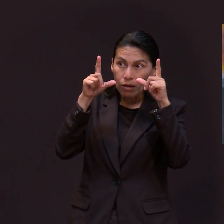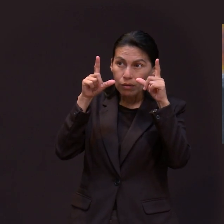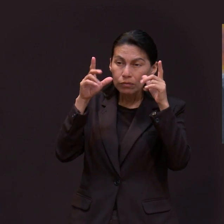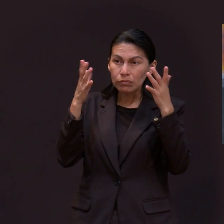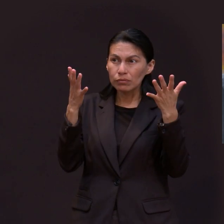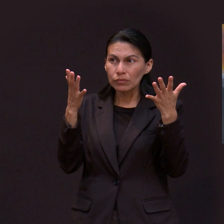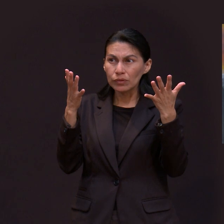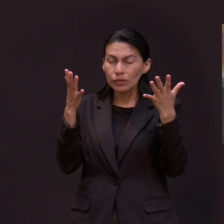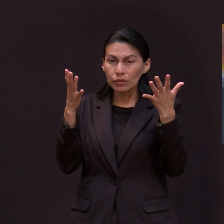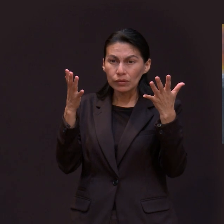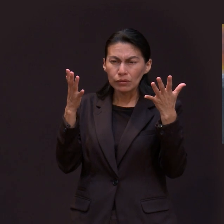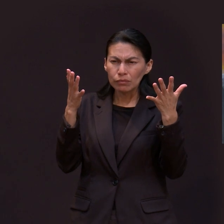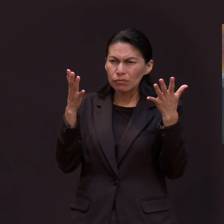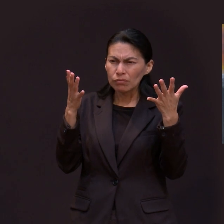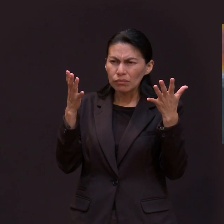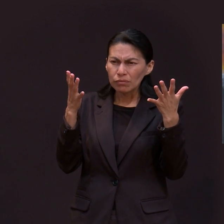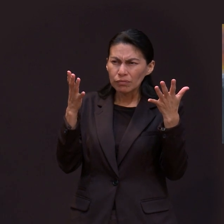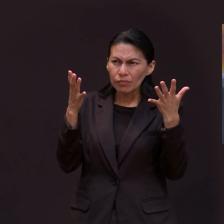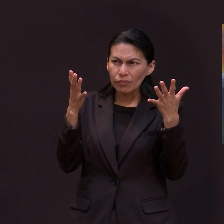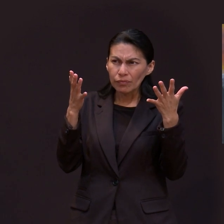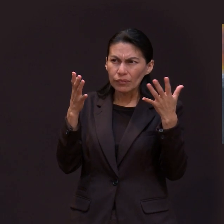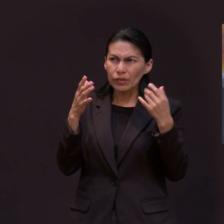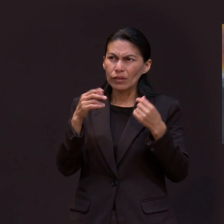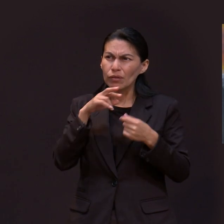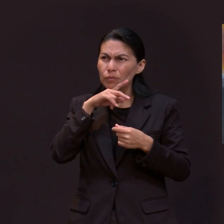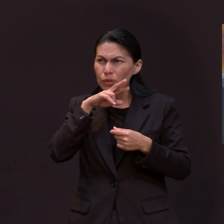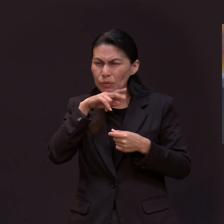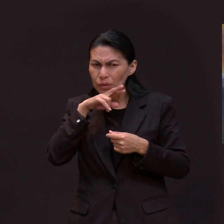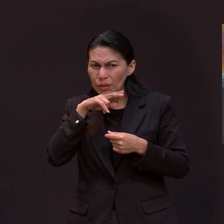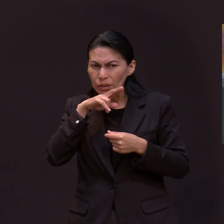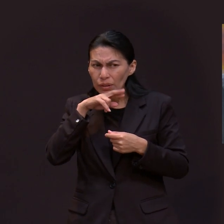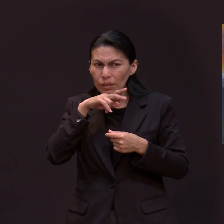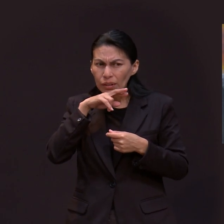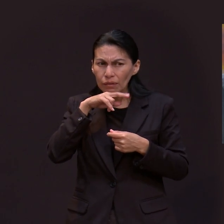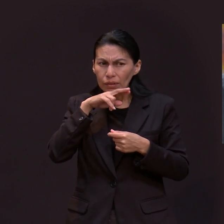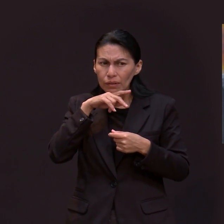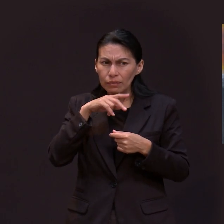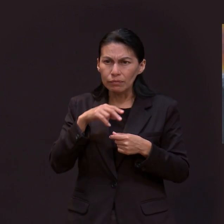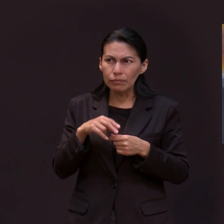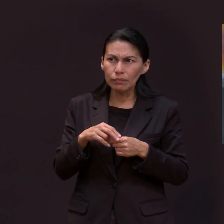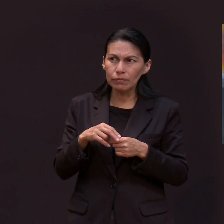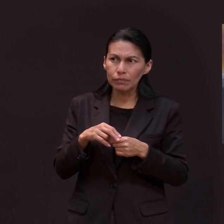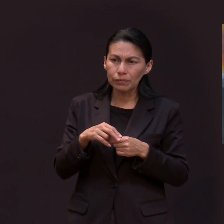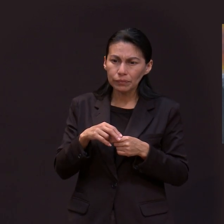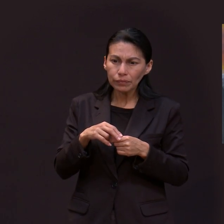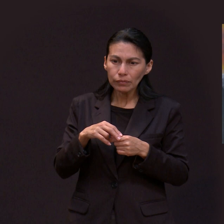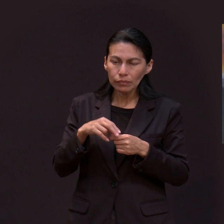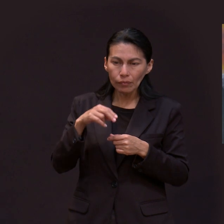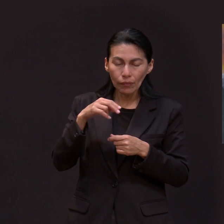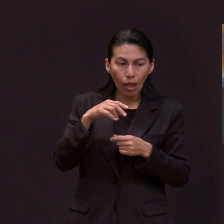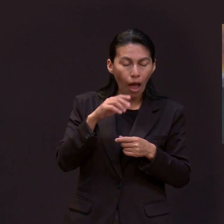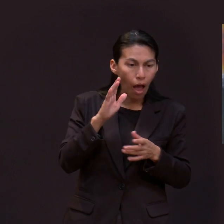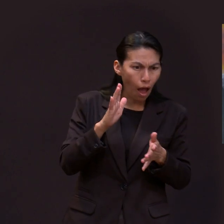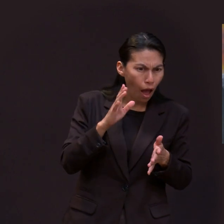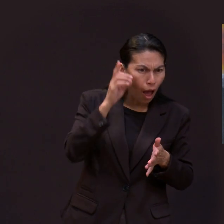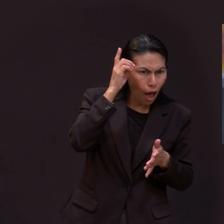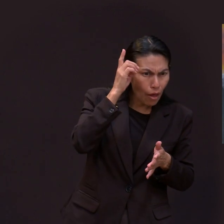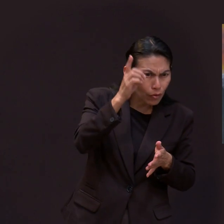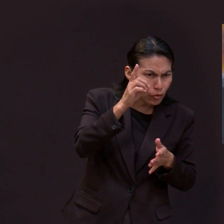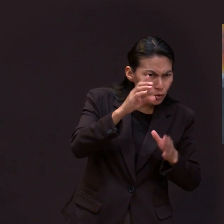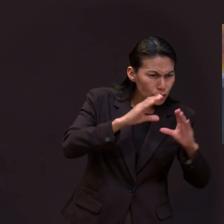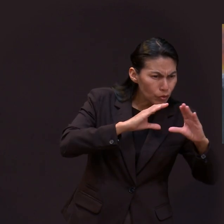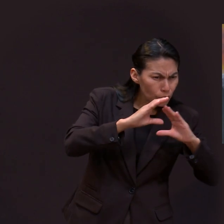desperté solo de sus sueños pero eso me quedo esa preocupación y sólo vence a orar por el dios